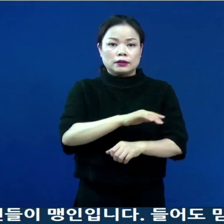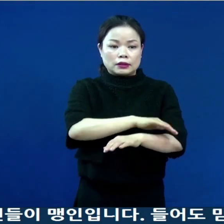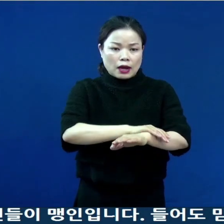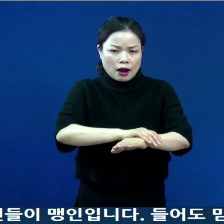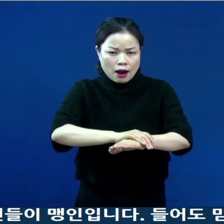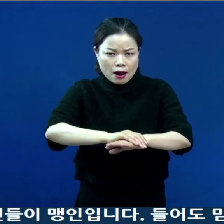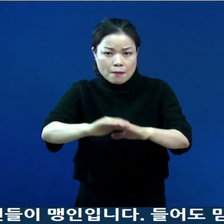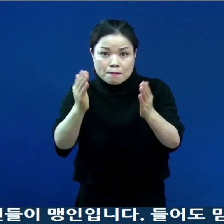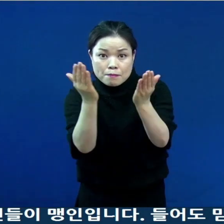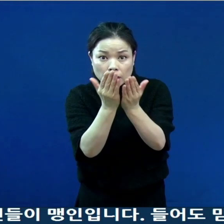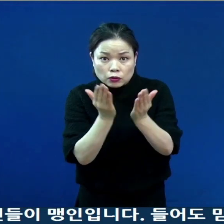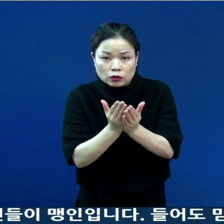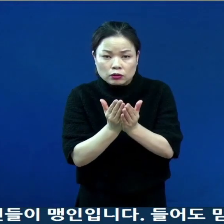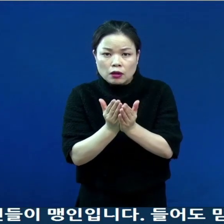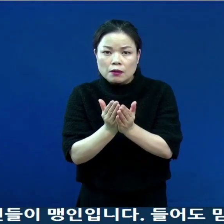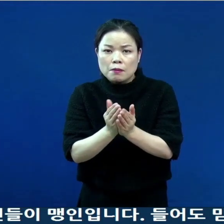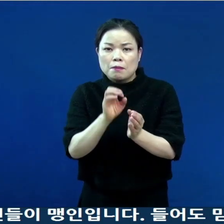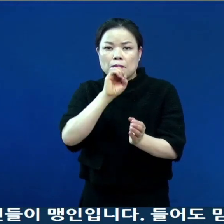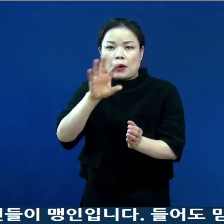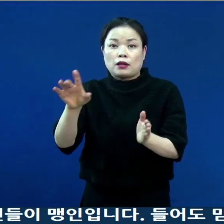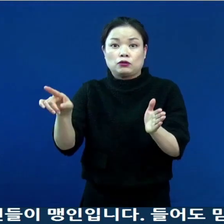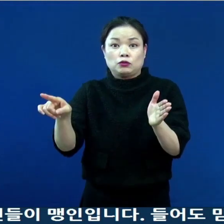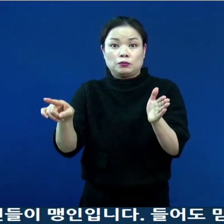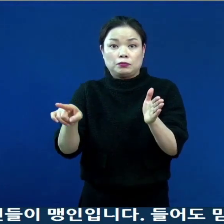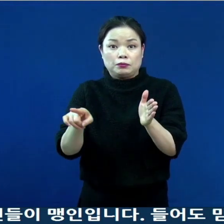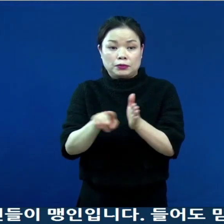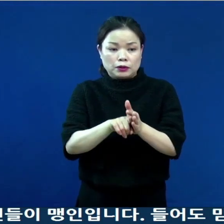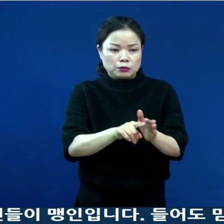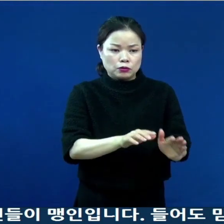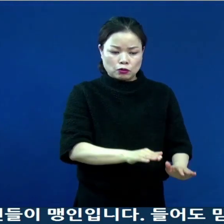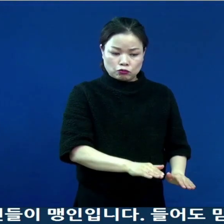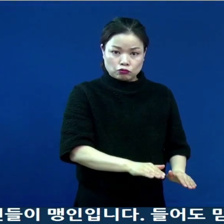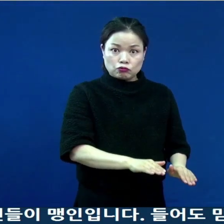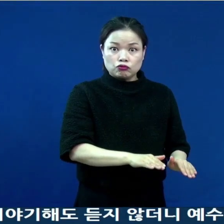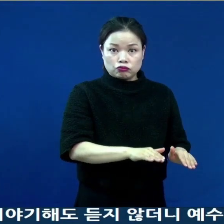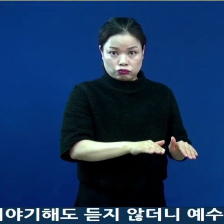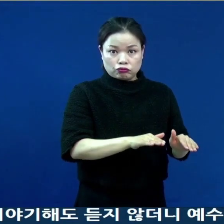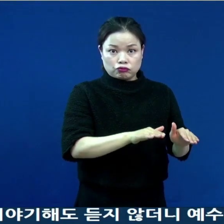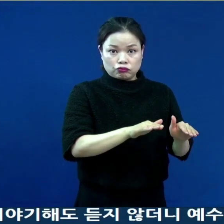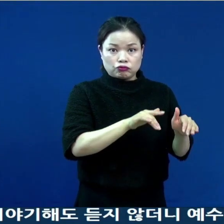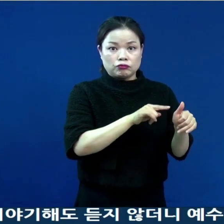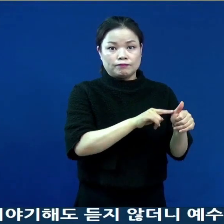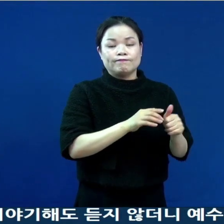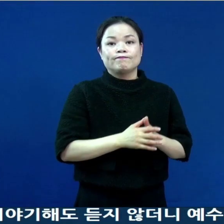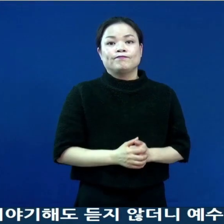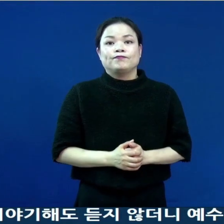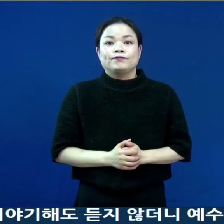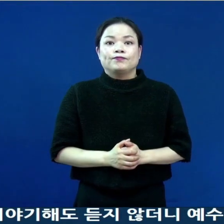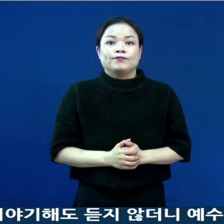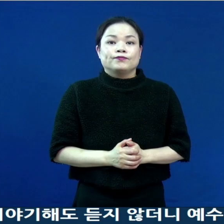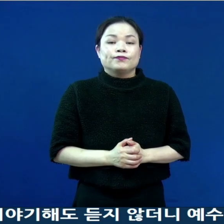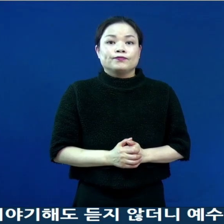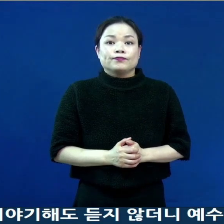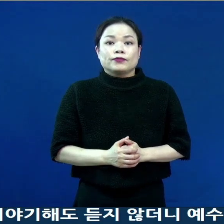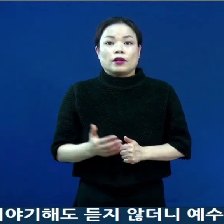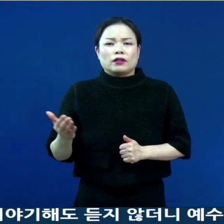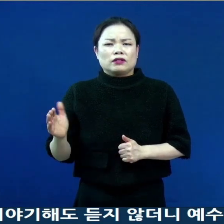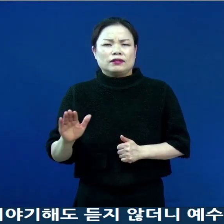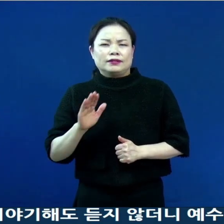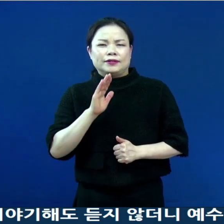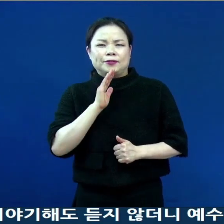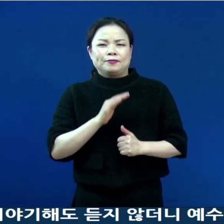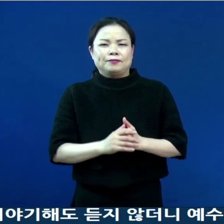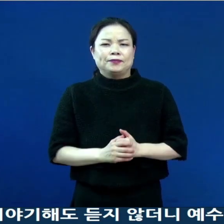잘 적절하게 말할 수 있는 믿음의 자리로 성장한 것을 볼 수 있게 되는 것이죠. 그런데